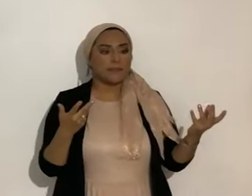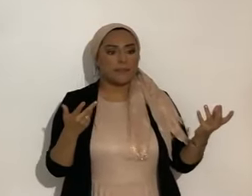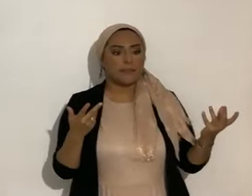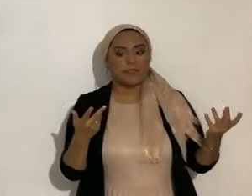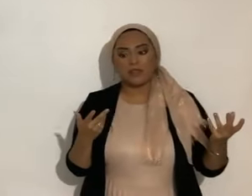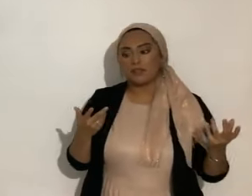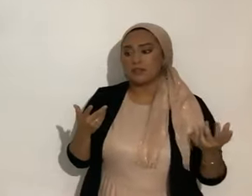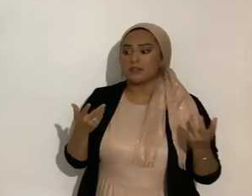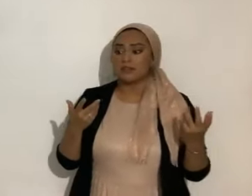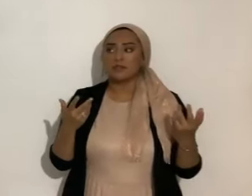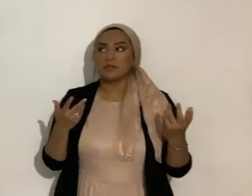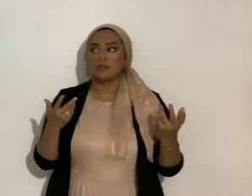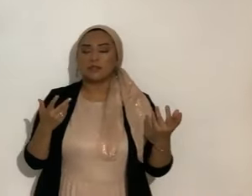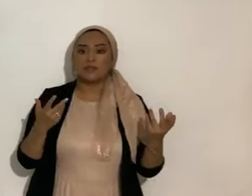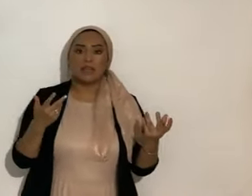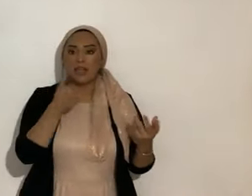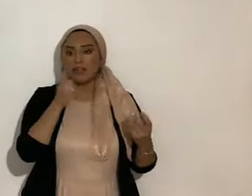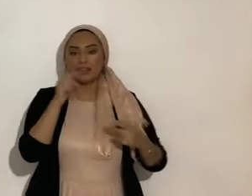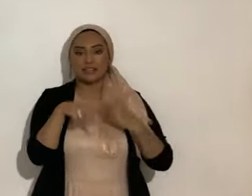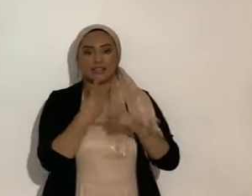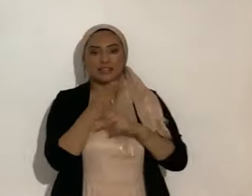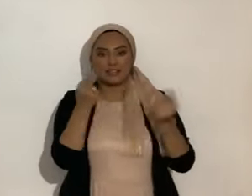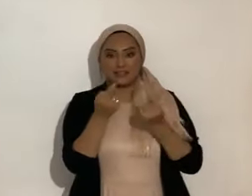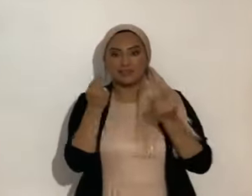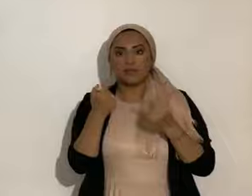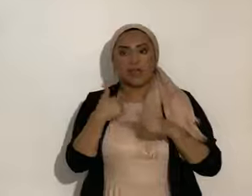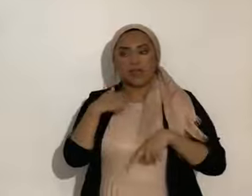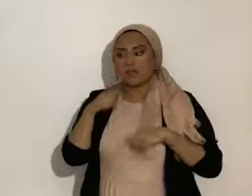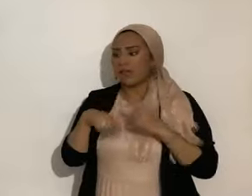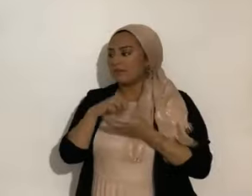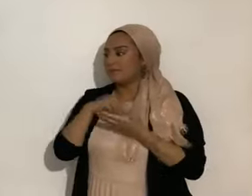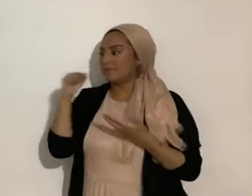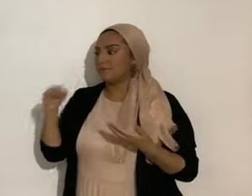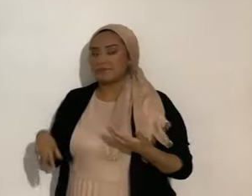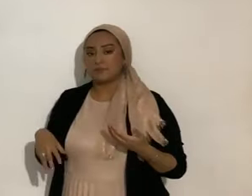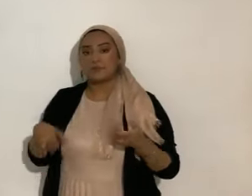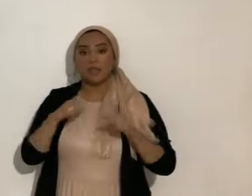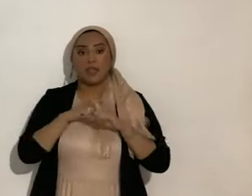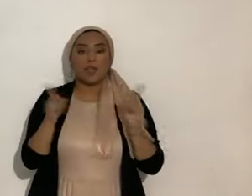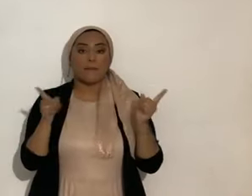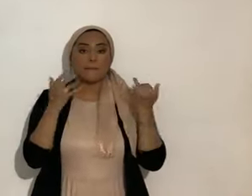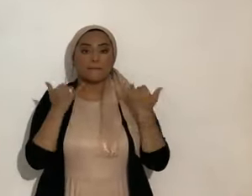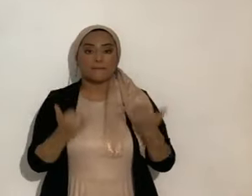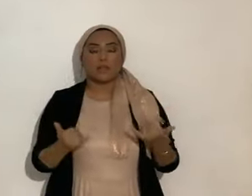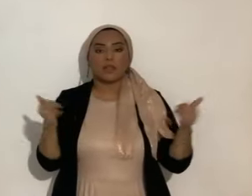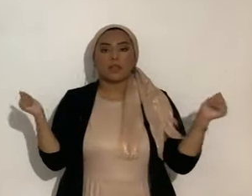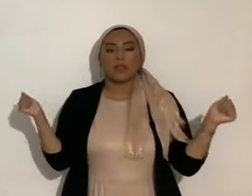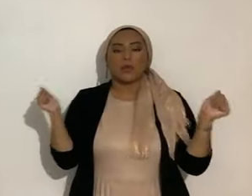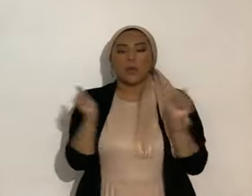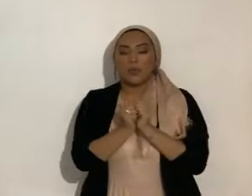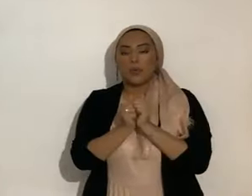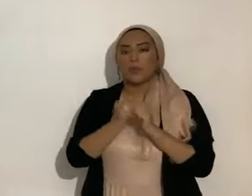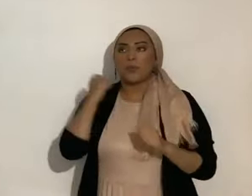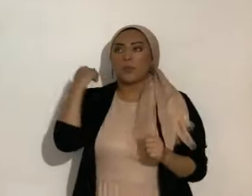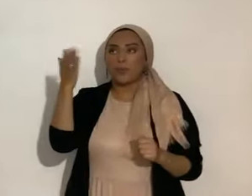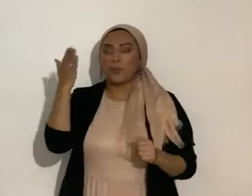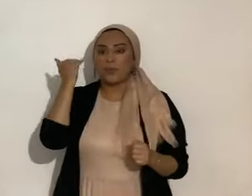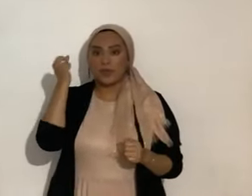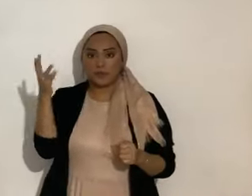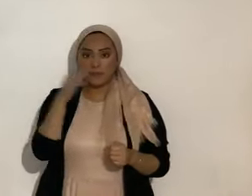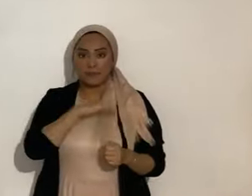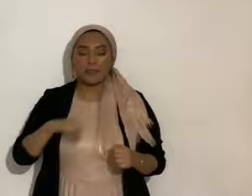que algo, el pecado que tú estabas cometiendo era incorregible. Pero ahora, en Yahshua HaMashiach, es